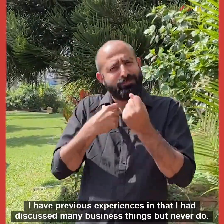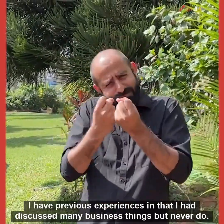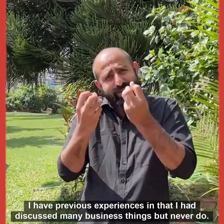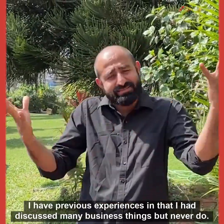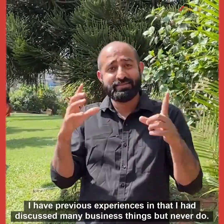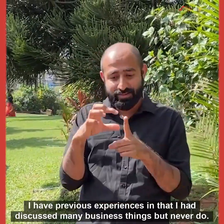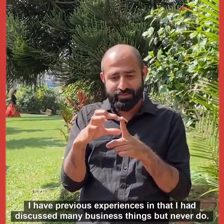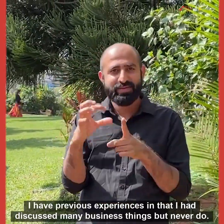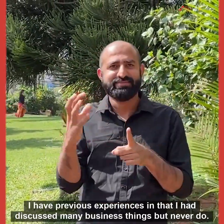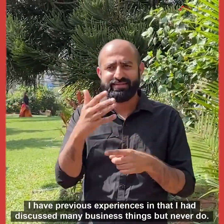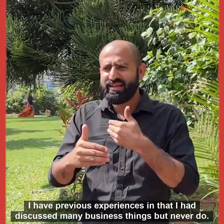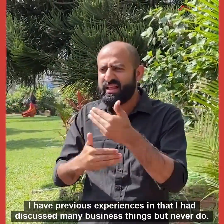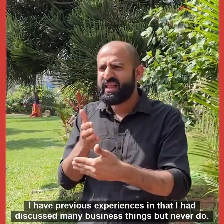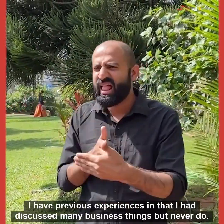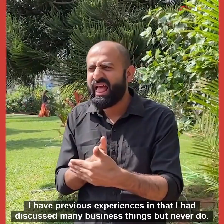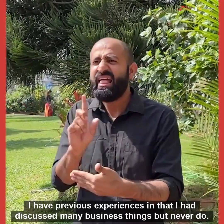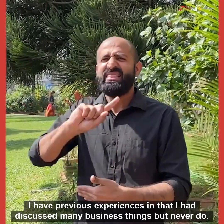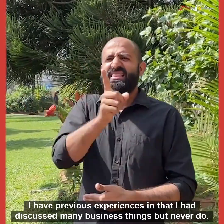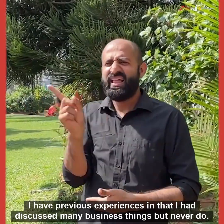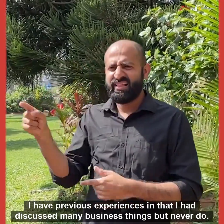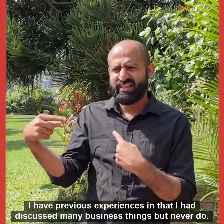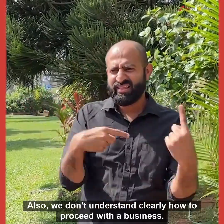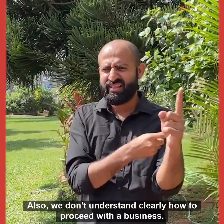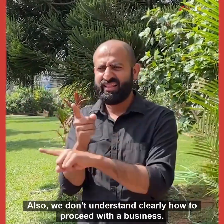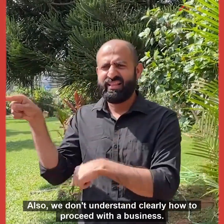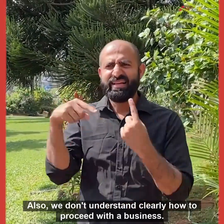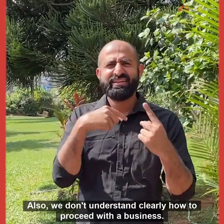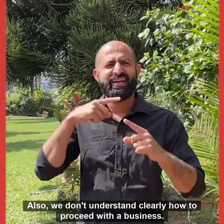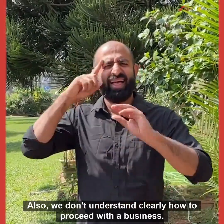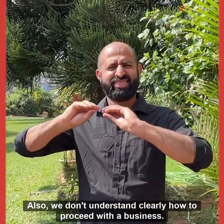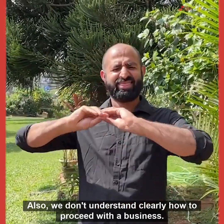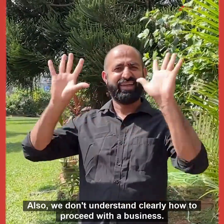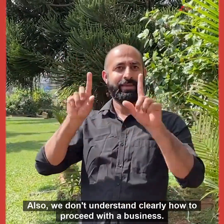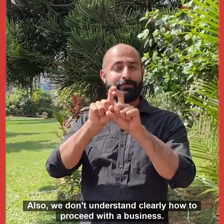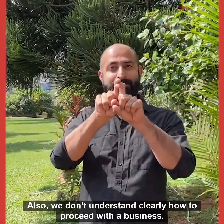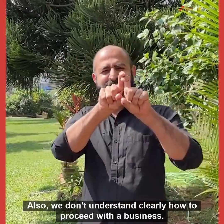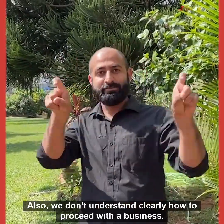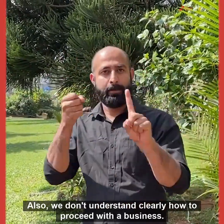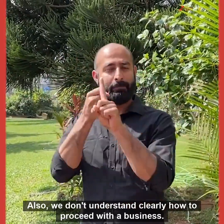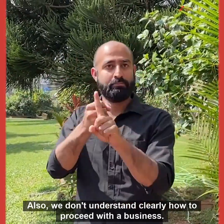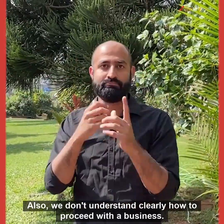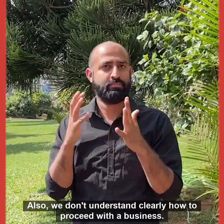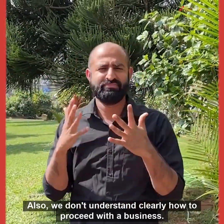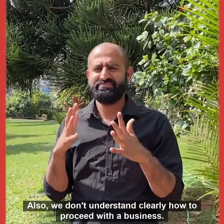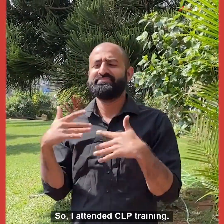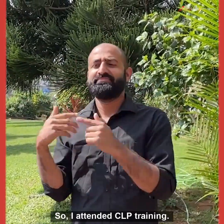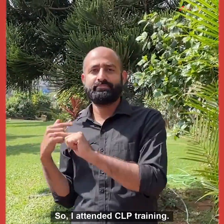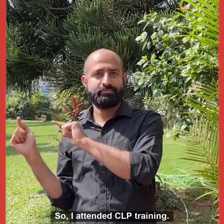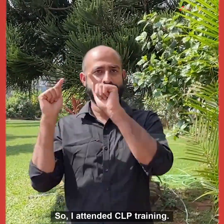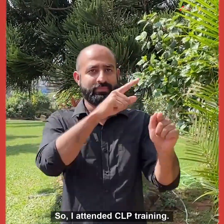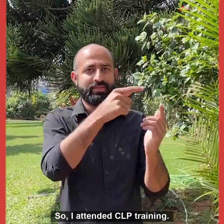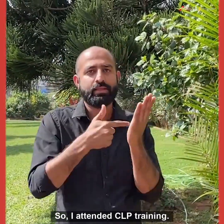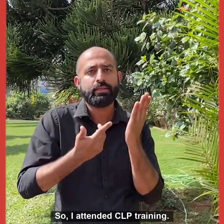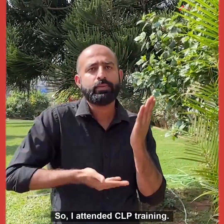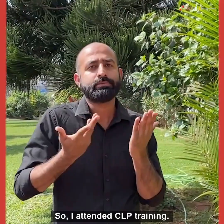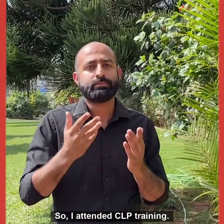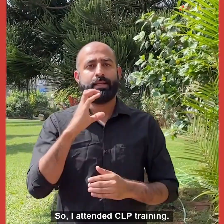मैं कई समय से अपना व्यापार चालू करना चाहता था, लेकिन हम नहीं समझ पाते थे कैसे करना है और अपने व्यापार को कैसे चालू किया जा सकता है। जब